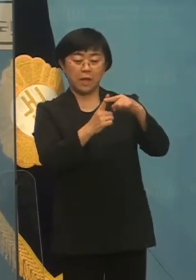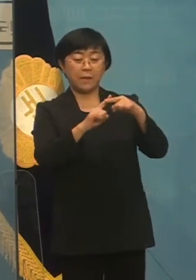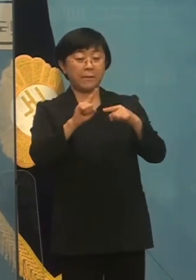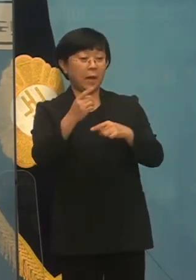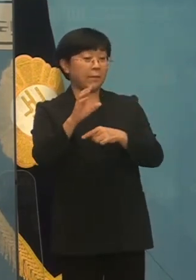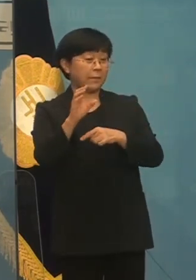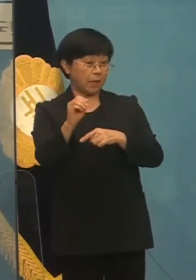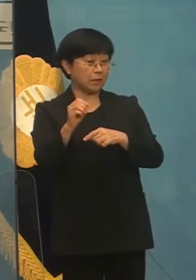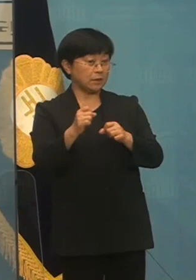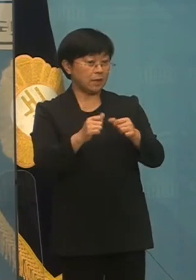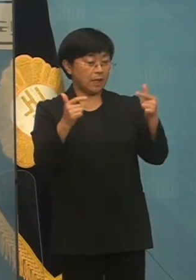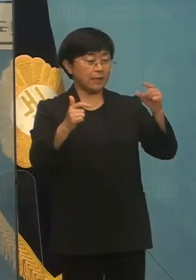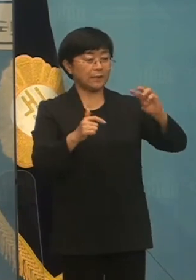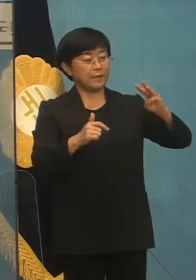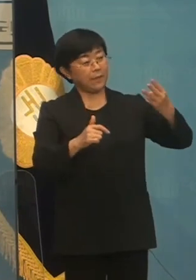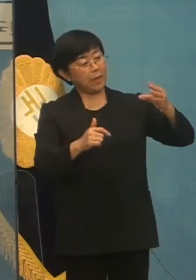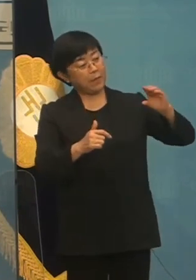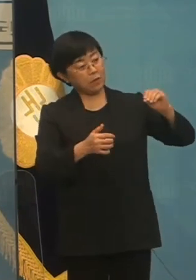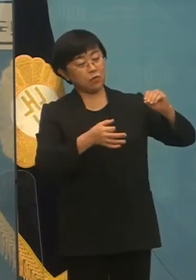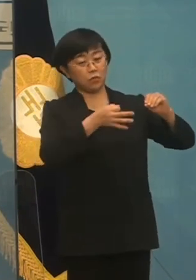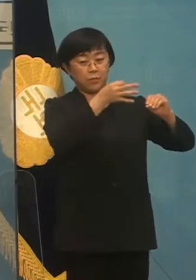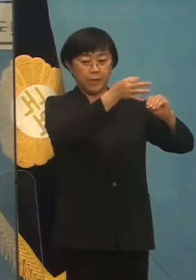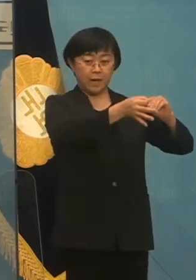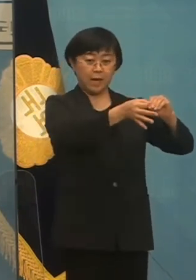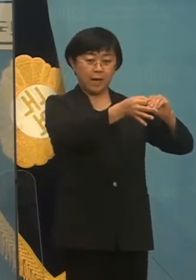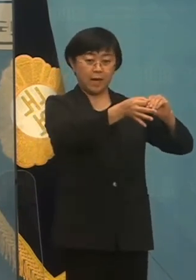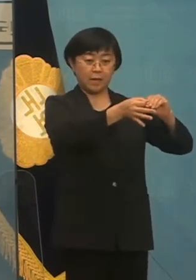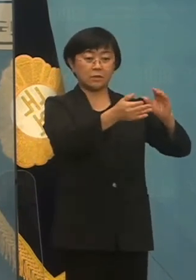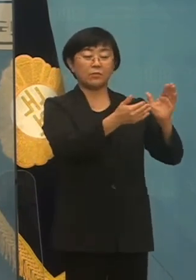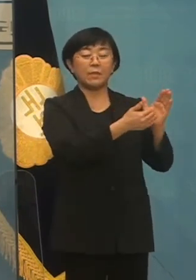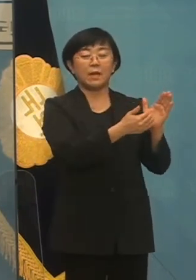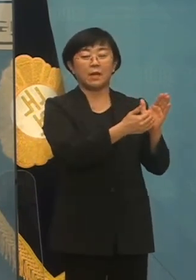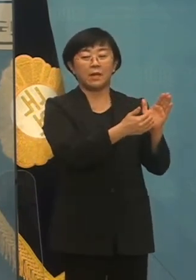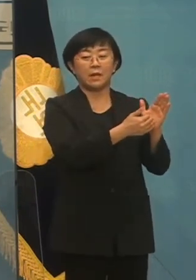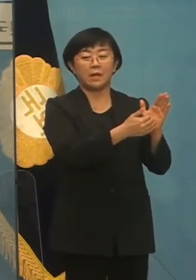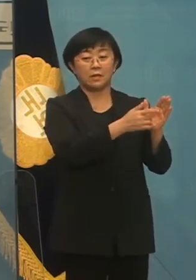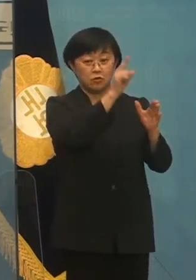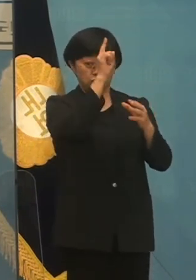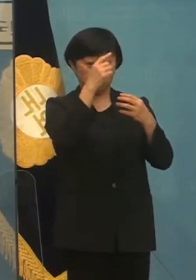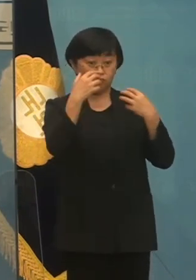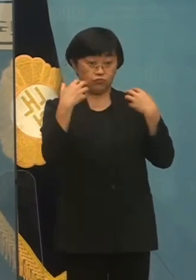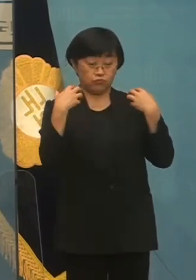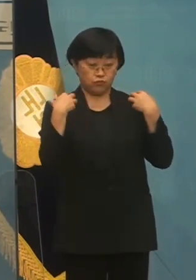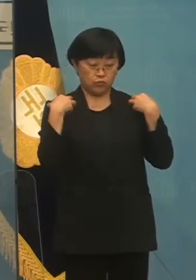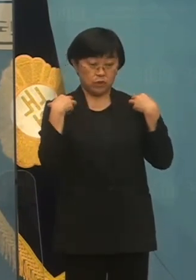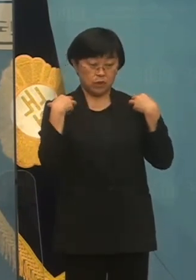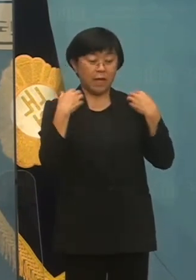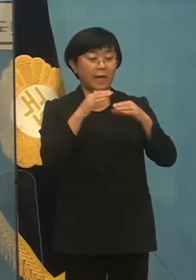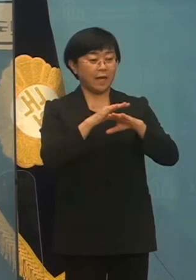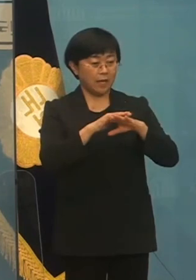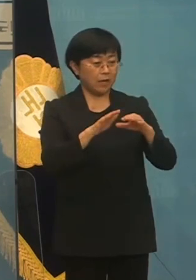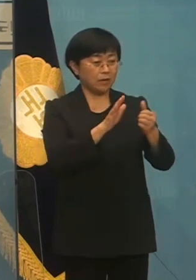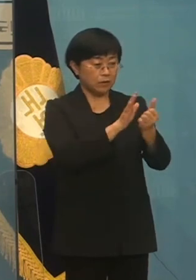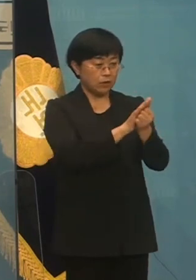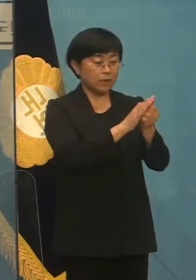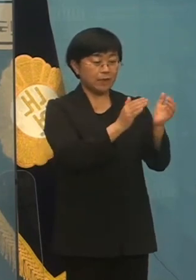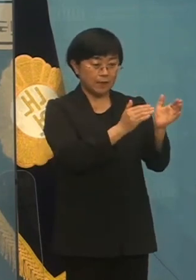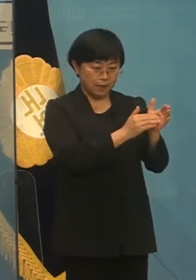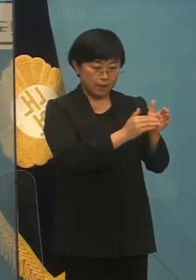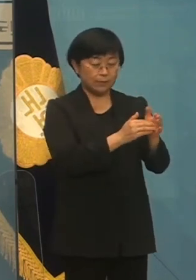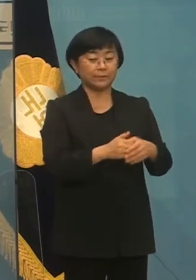원 정액, 그래서 300만 원 정도 정액하는 그런 정도의 정부의 지원을 추가로